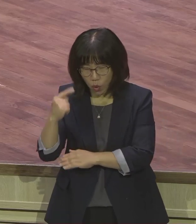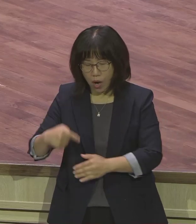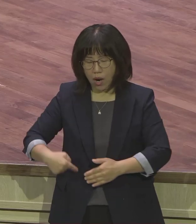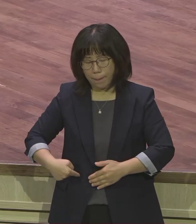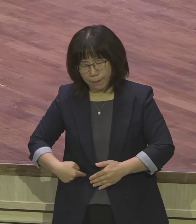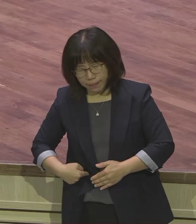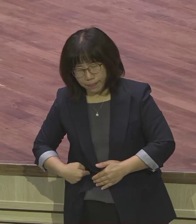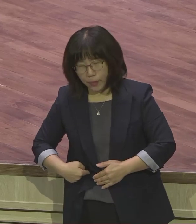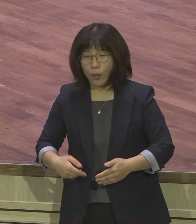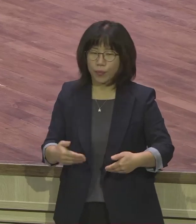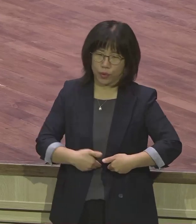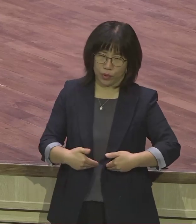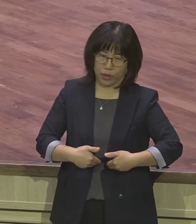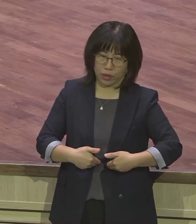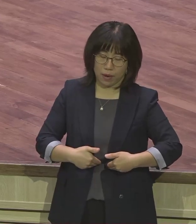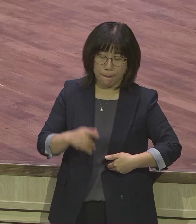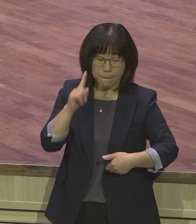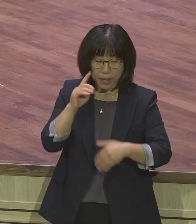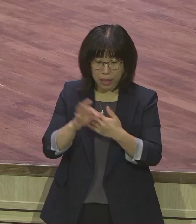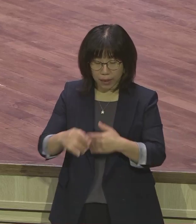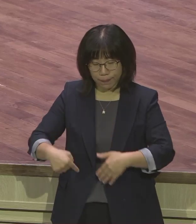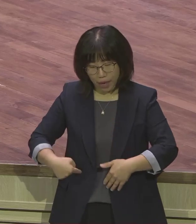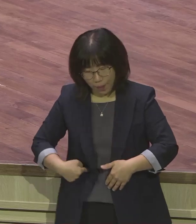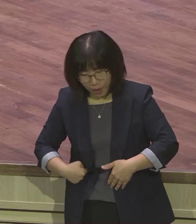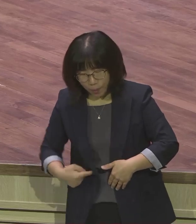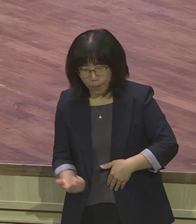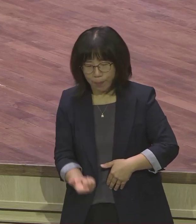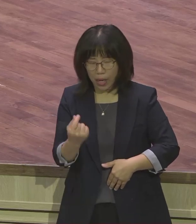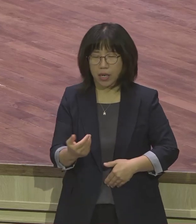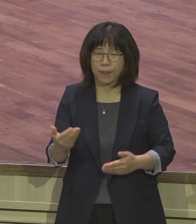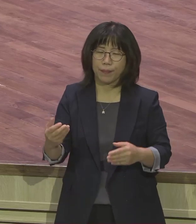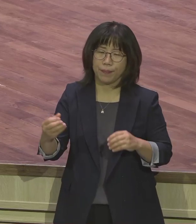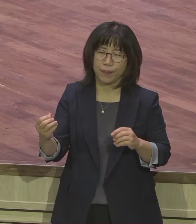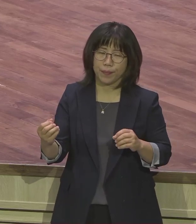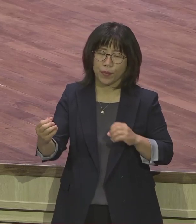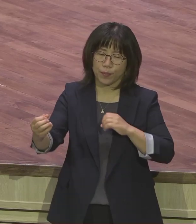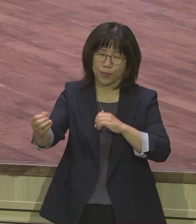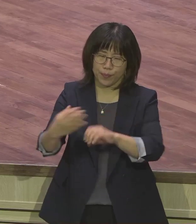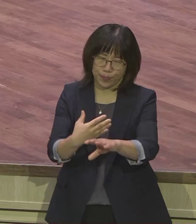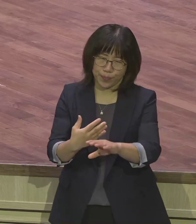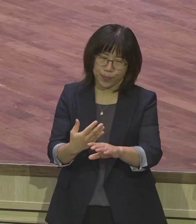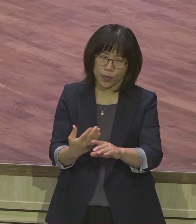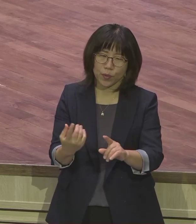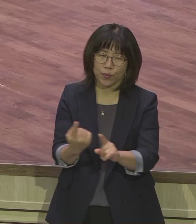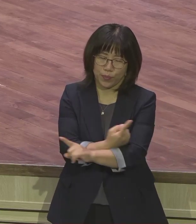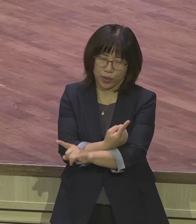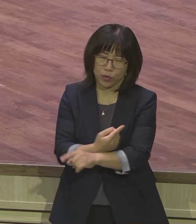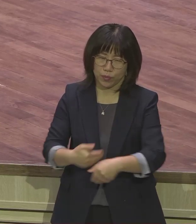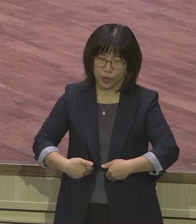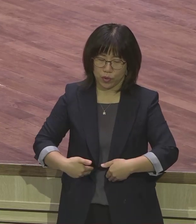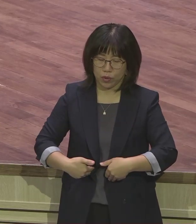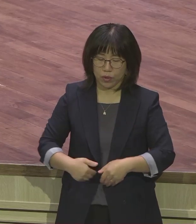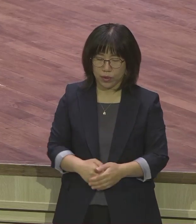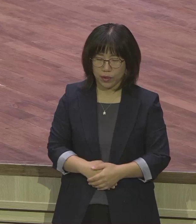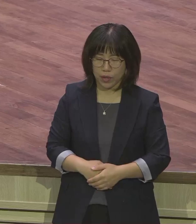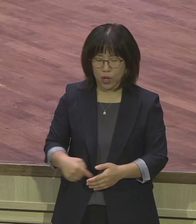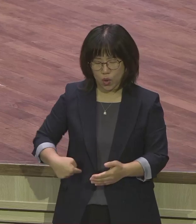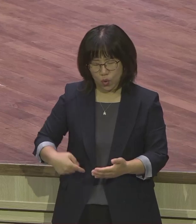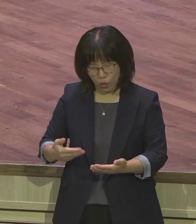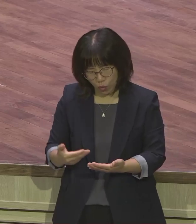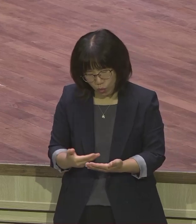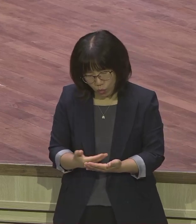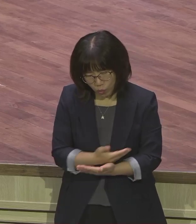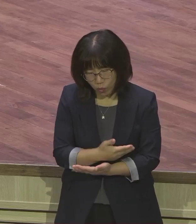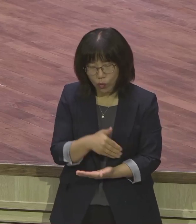받은 후에 어떻게 돼요? 반응을 해야 됩니다 자극을 받아서 반응해야 돼요 자극과 반응을 영적